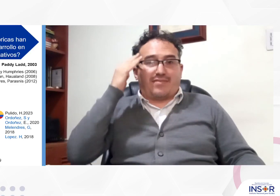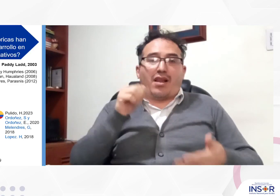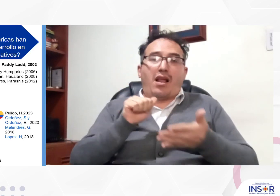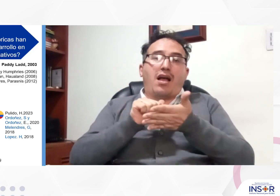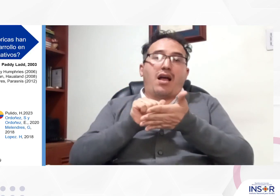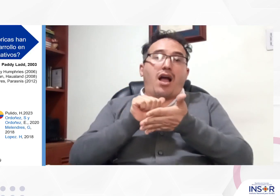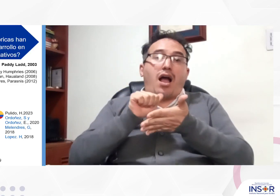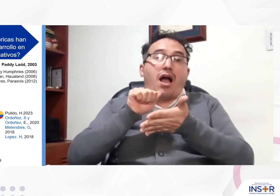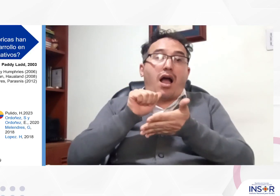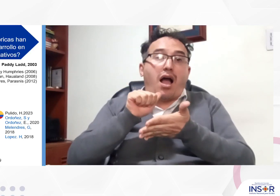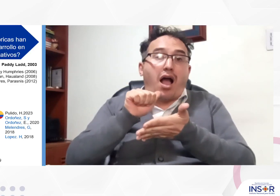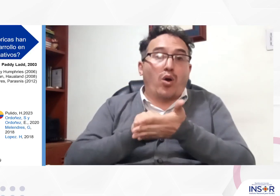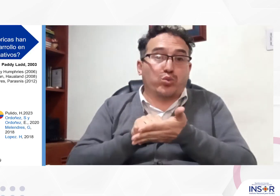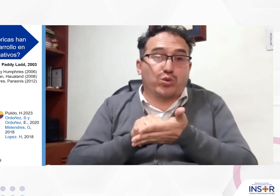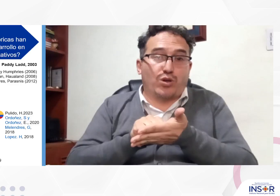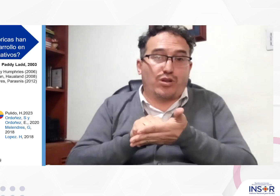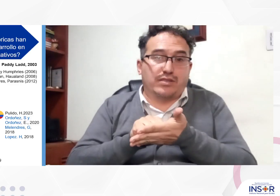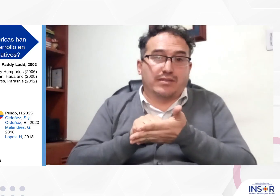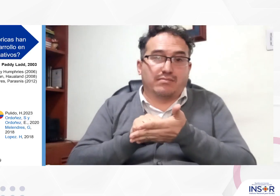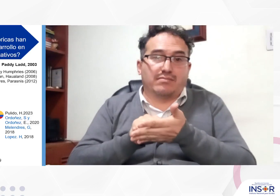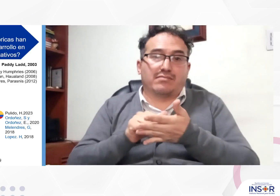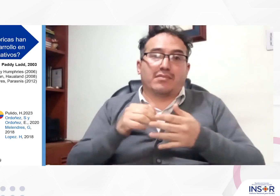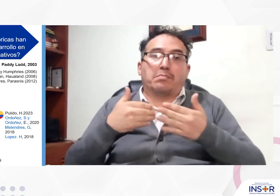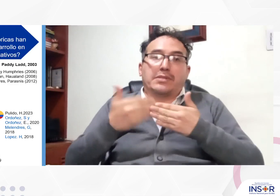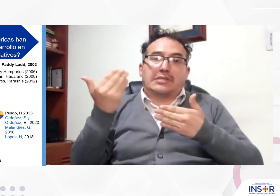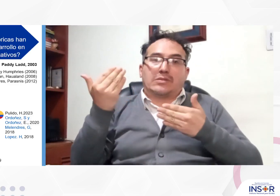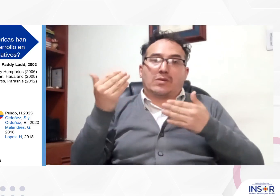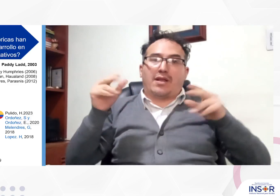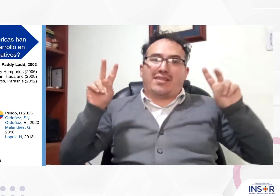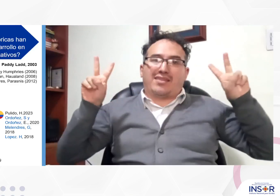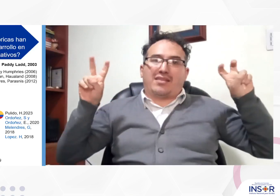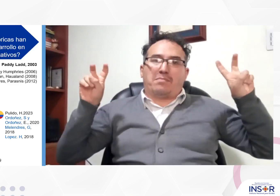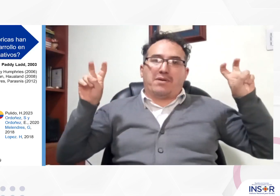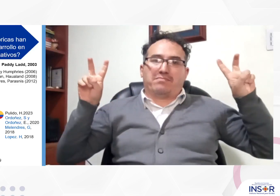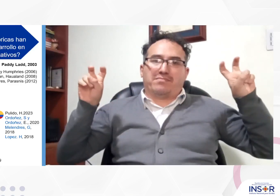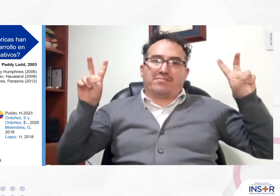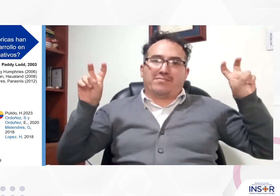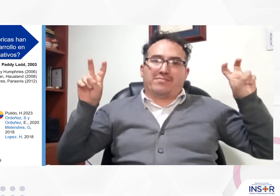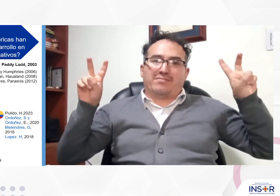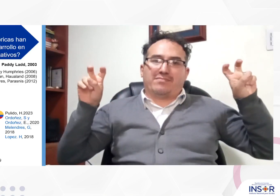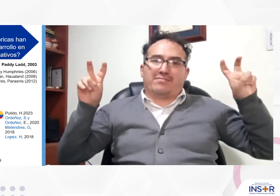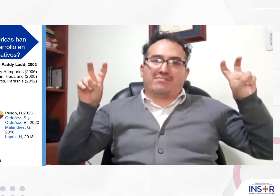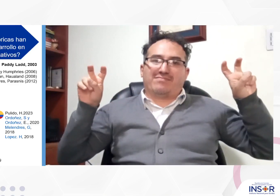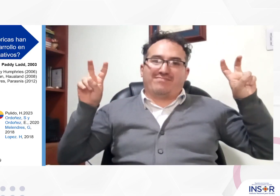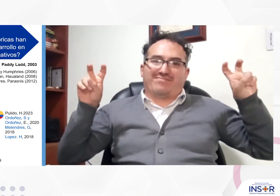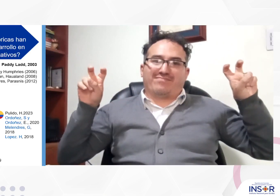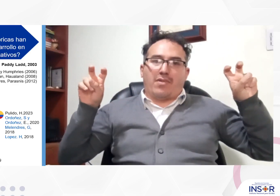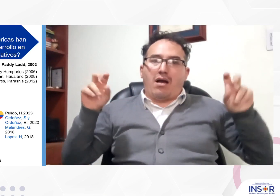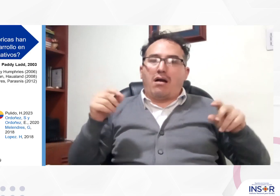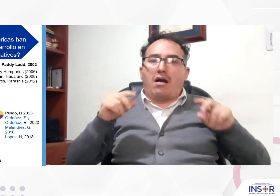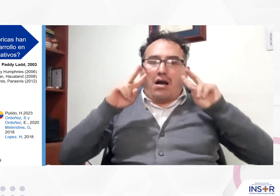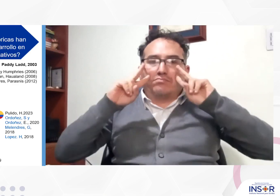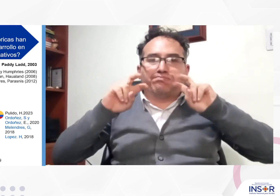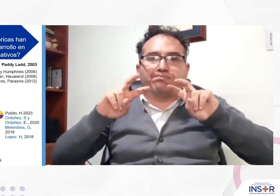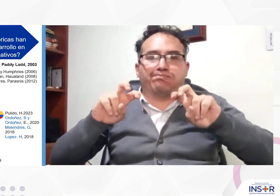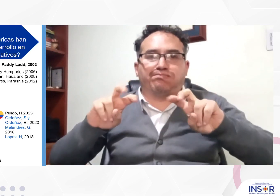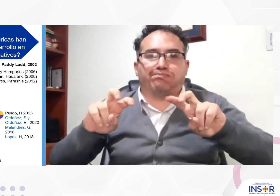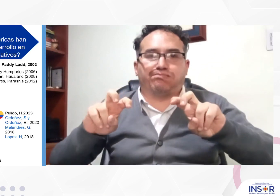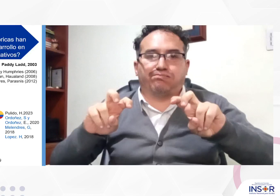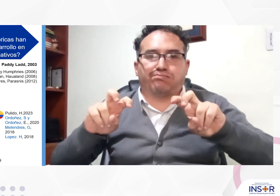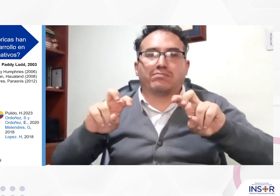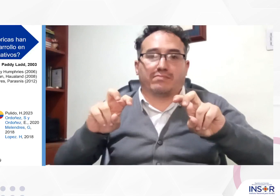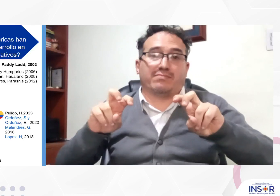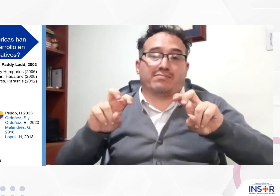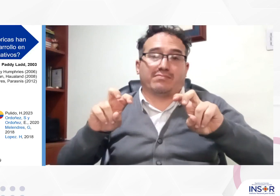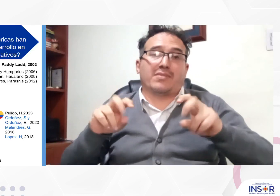primero, como ustedes saben, en términos de autores, tendríamos que arrancar desde el tema central